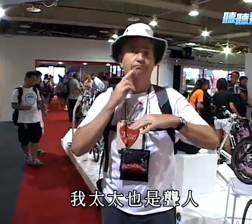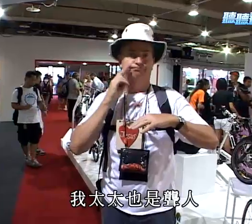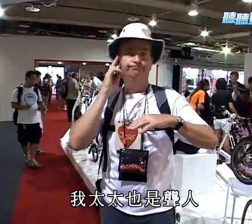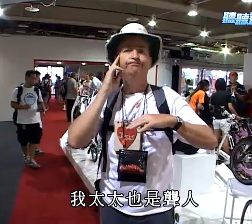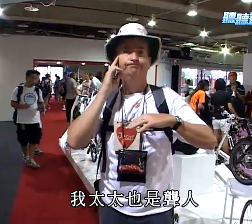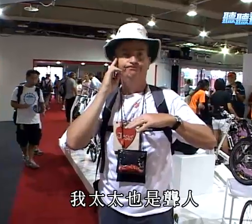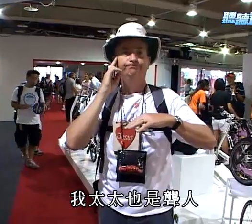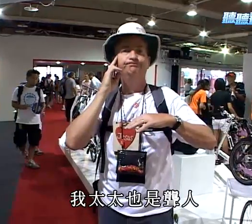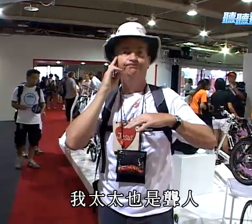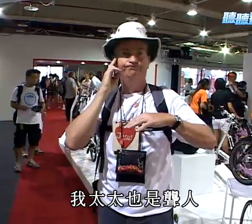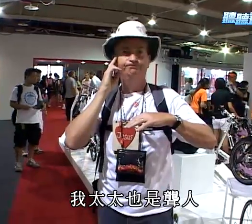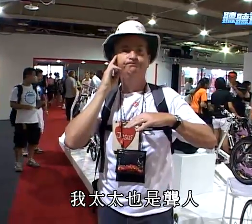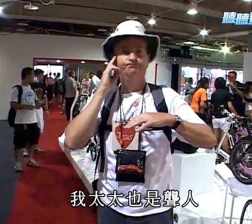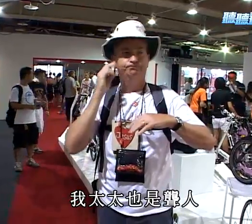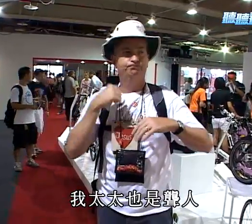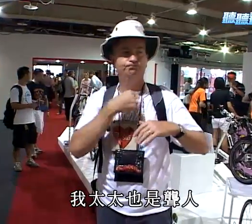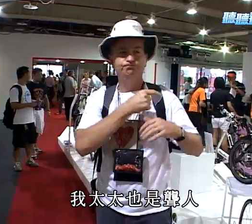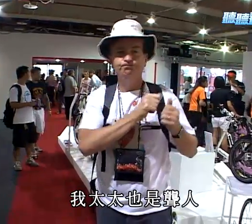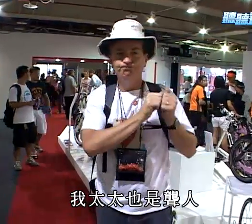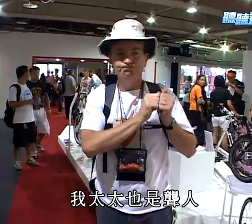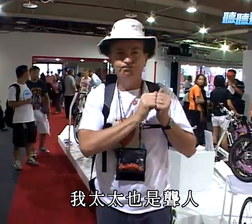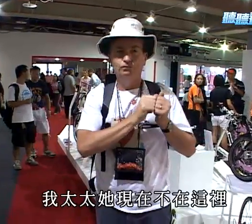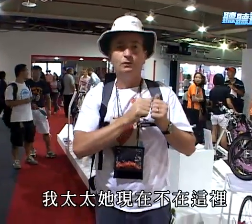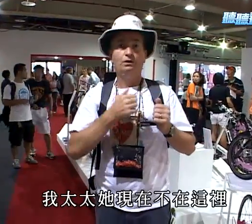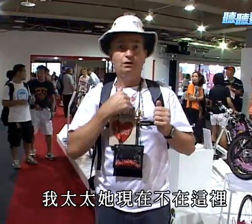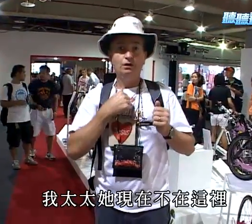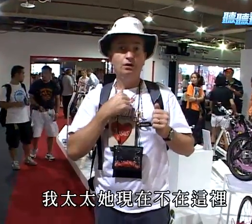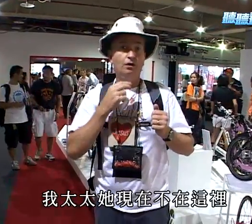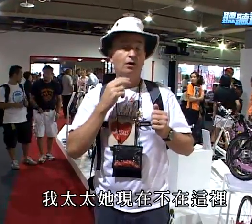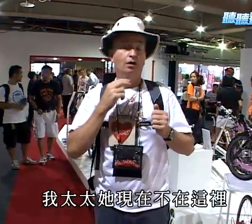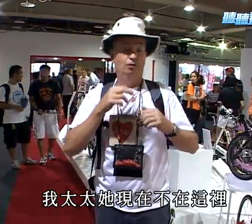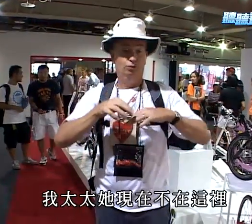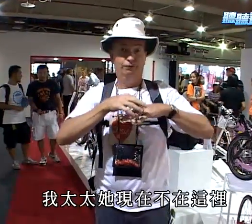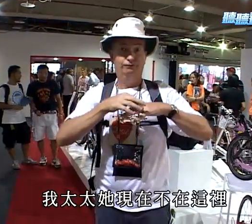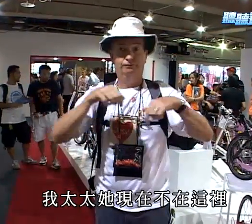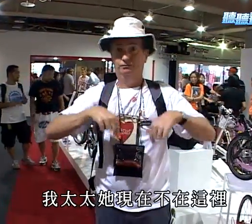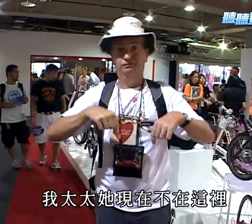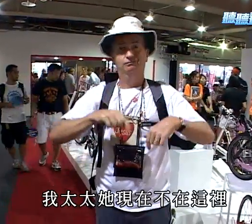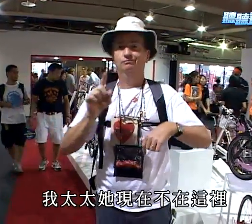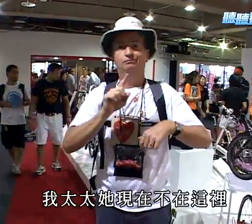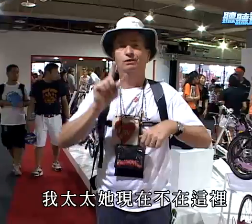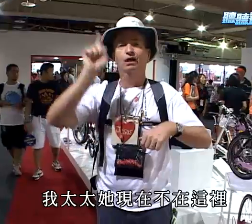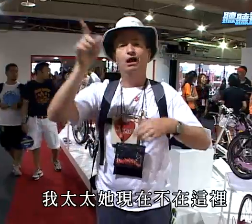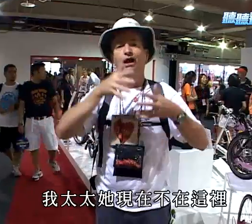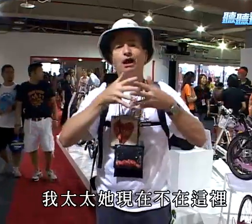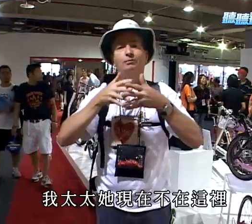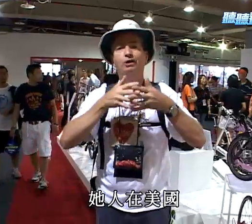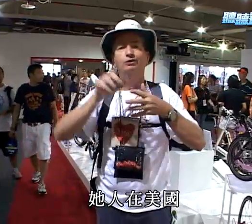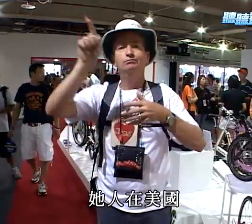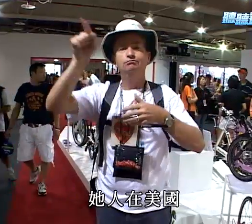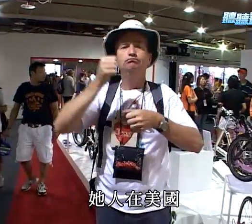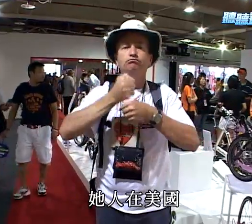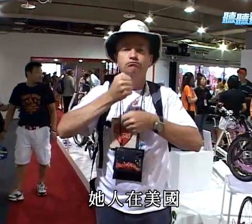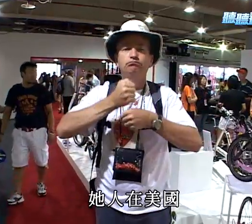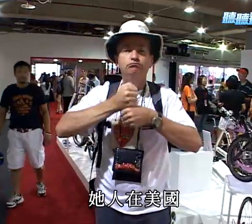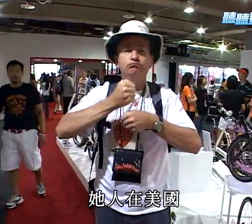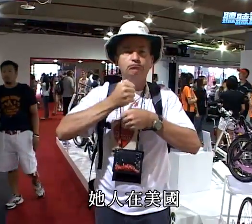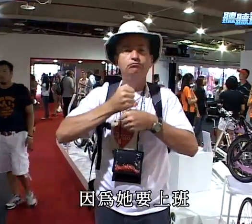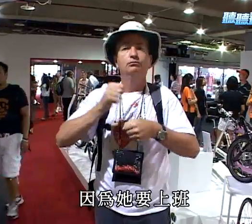也是聋人。我太太她现在不在这里，她人在美国，因为她要